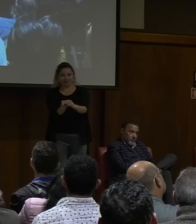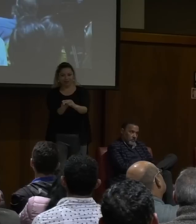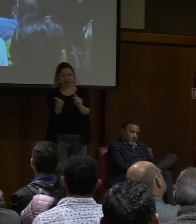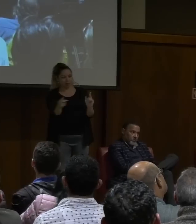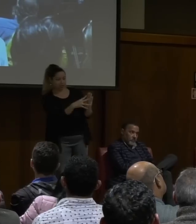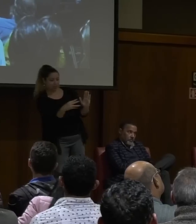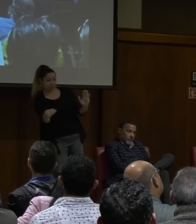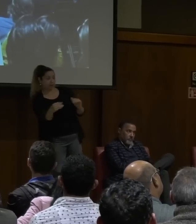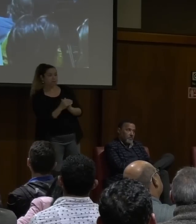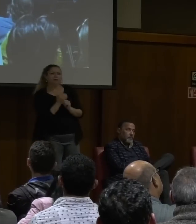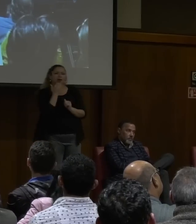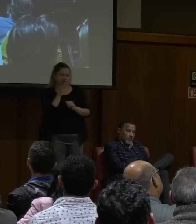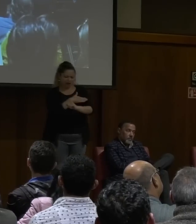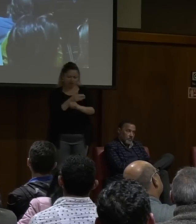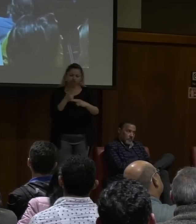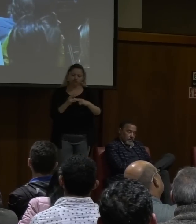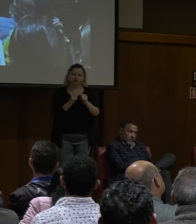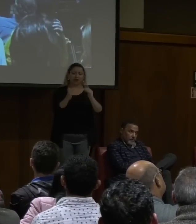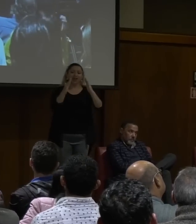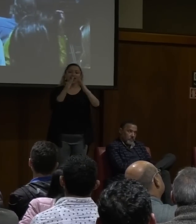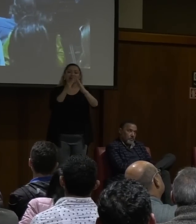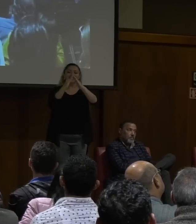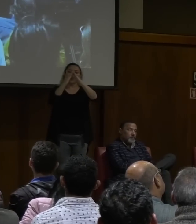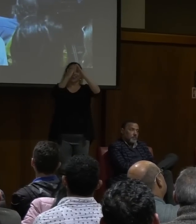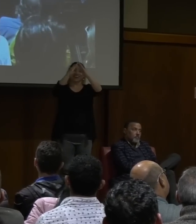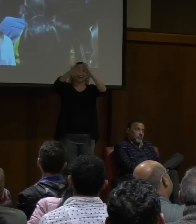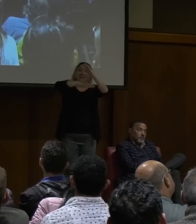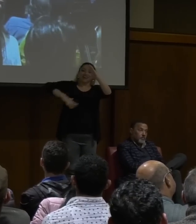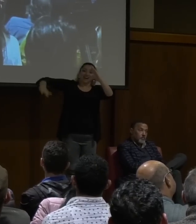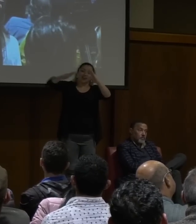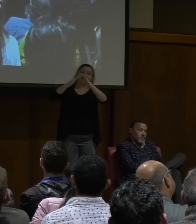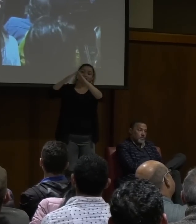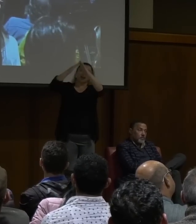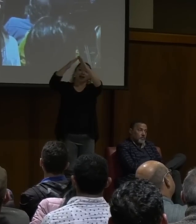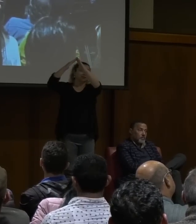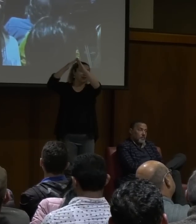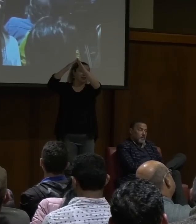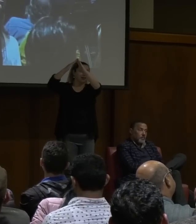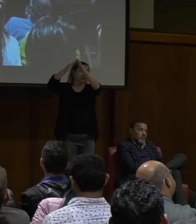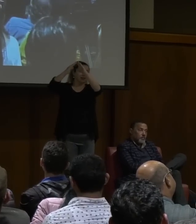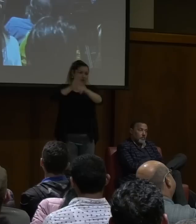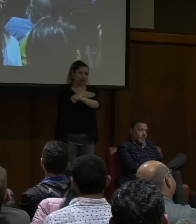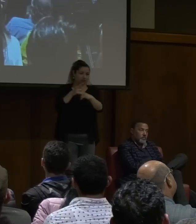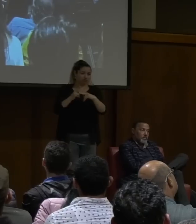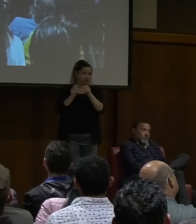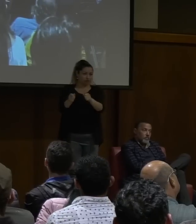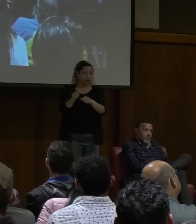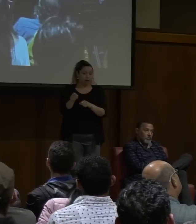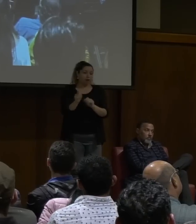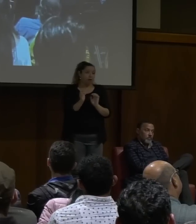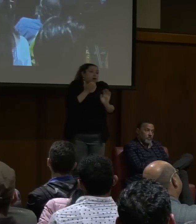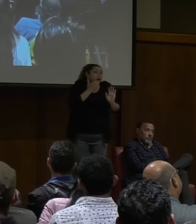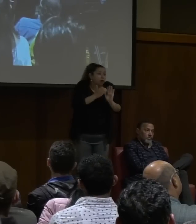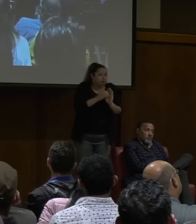La obra, por ejemplo, La Casa en el Aire, Escolástico Romero, el papá de Israel Romero. Por ejemplo,